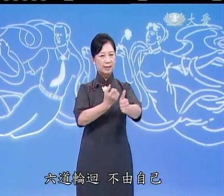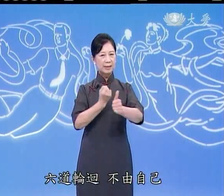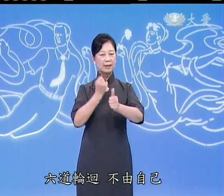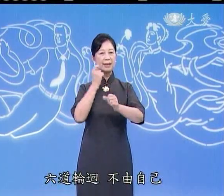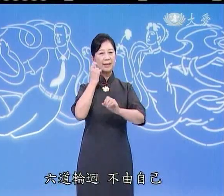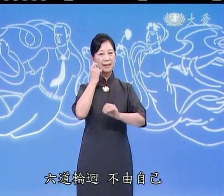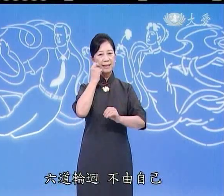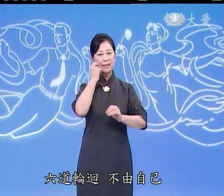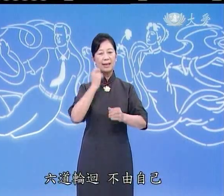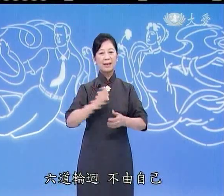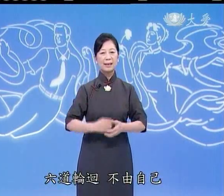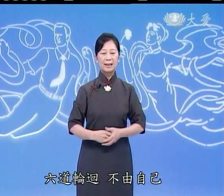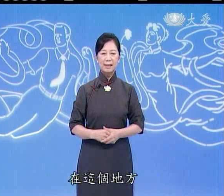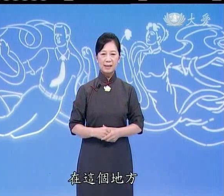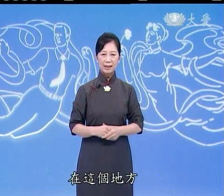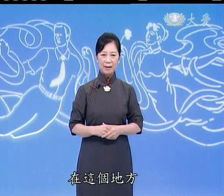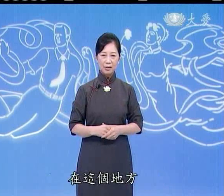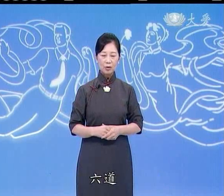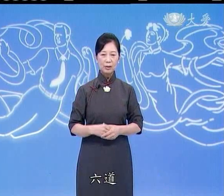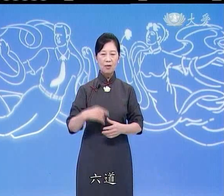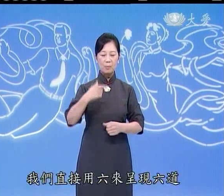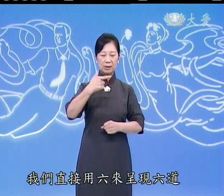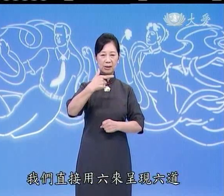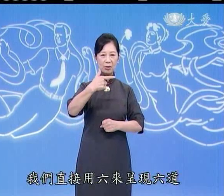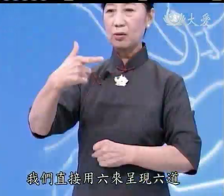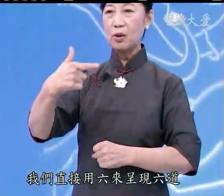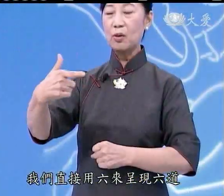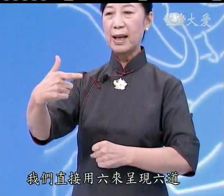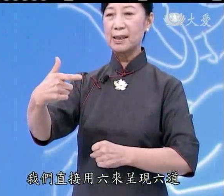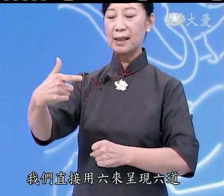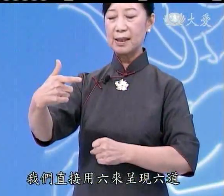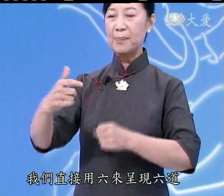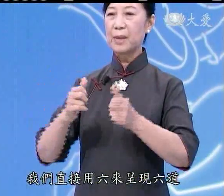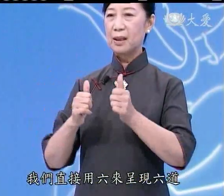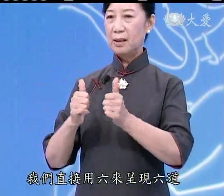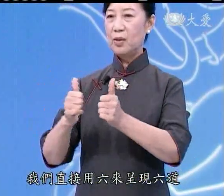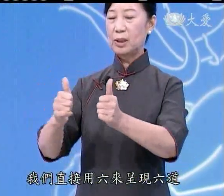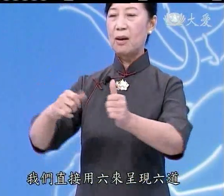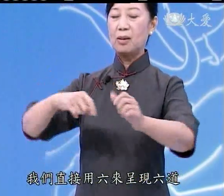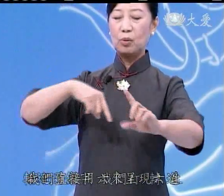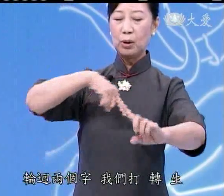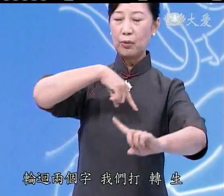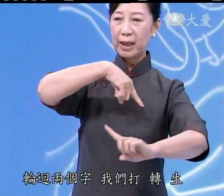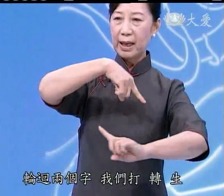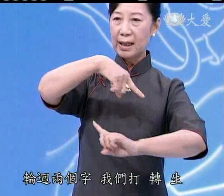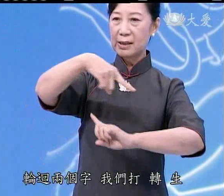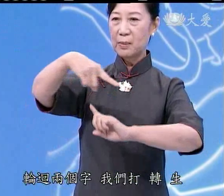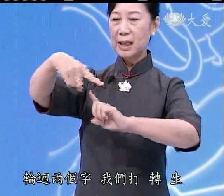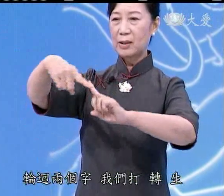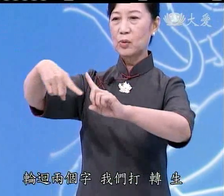自己。那在这地方，六道我们直接用六来呈现。六道轮回两个字，我们打